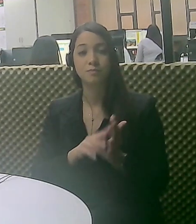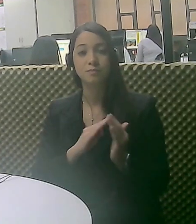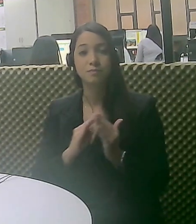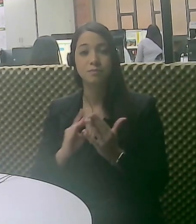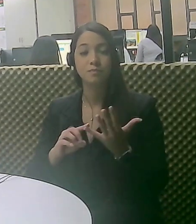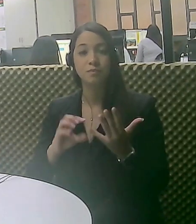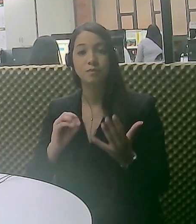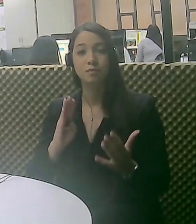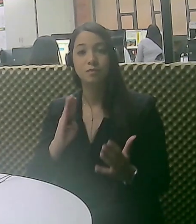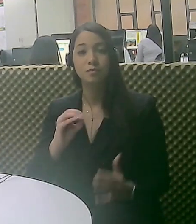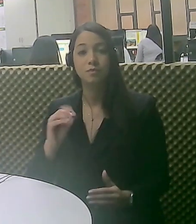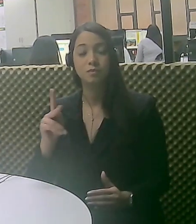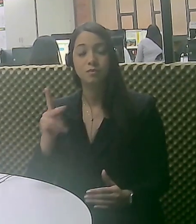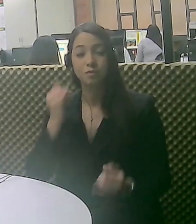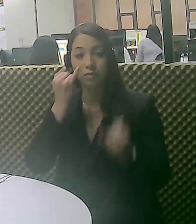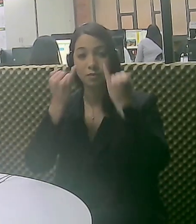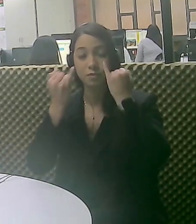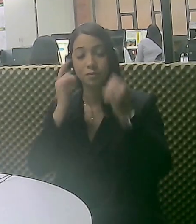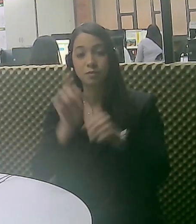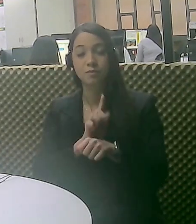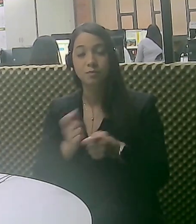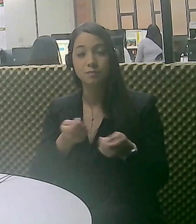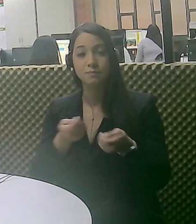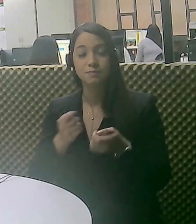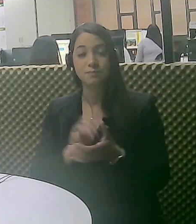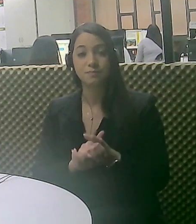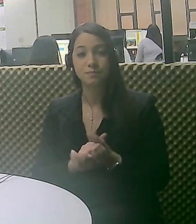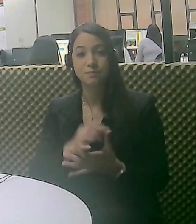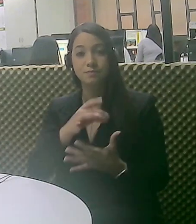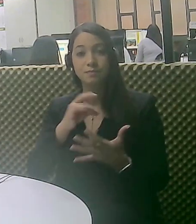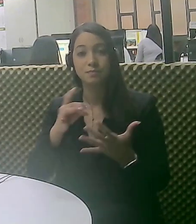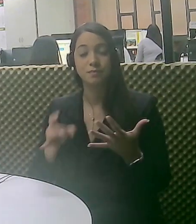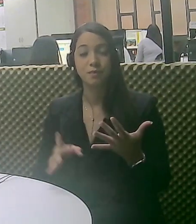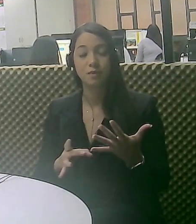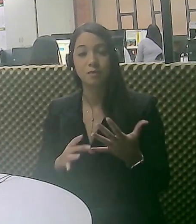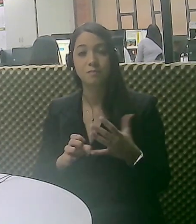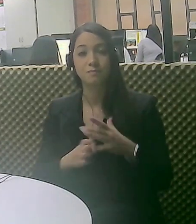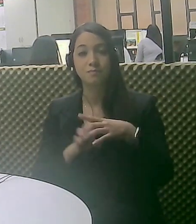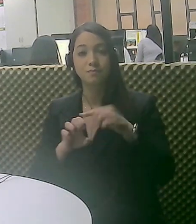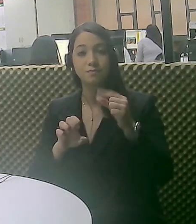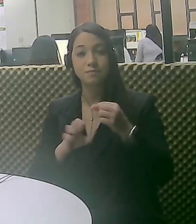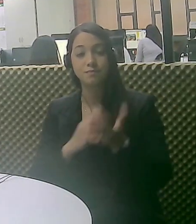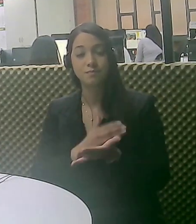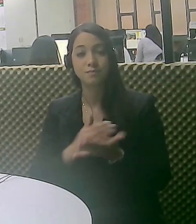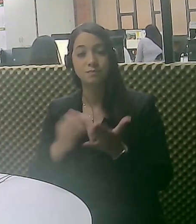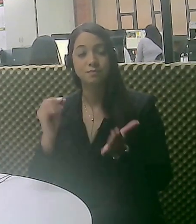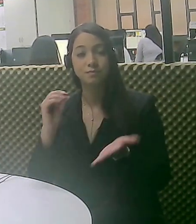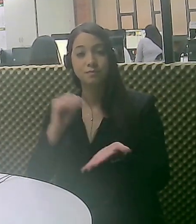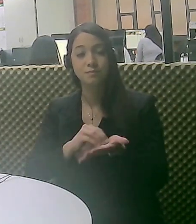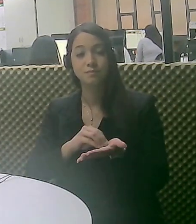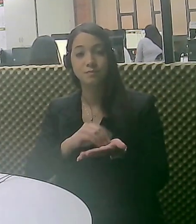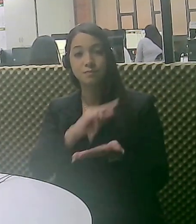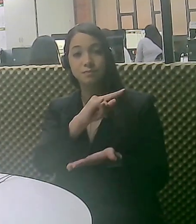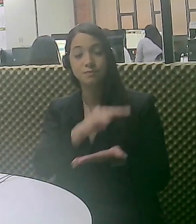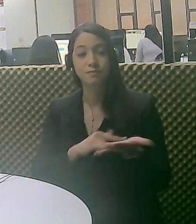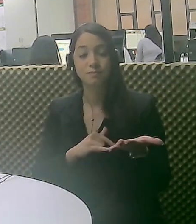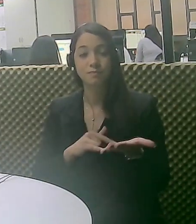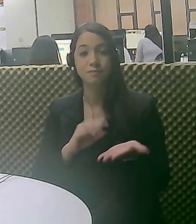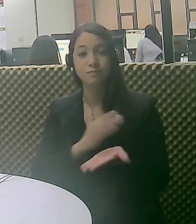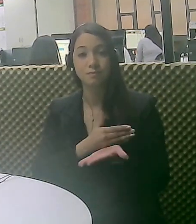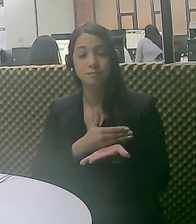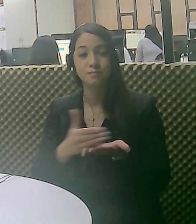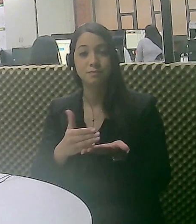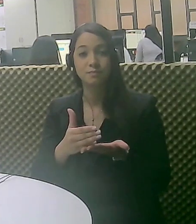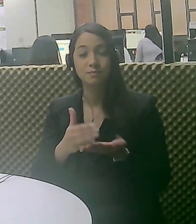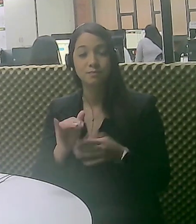Obuc Gerenciamento de Informações Limitada. Esses empreendimentos estão na fase de registro das escrituras e darão início